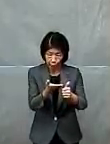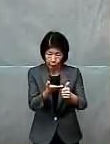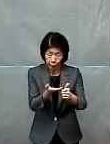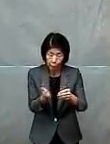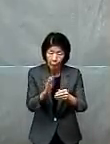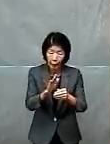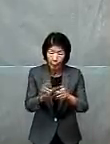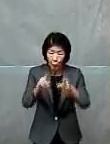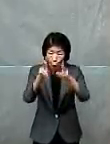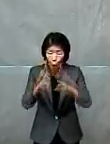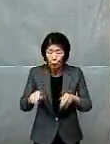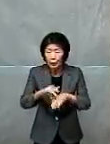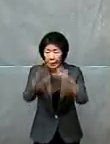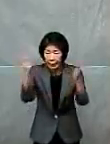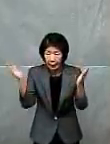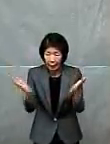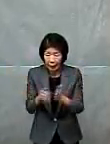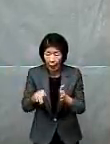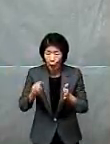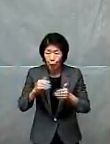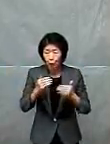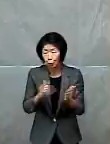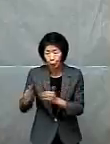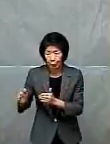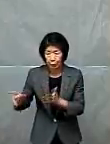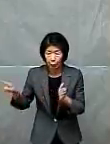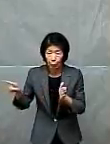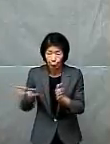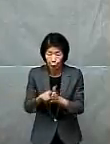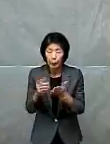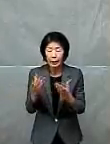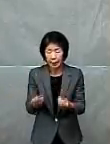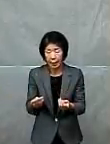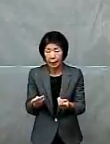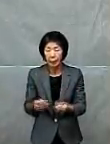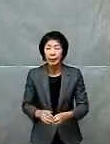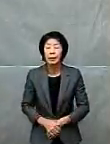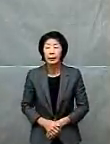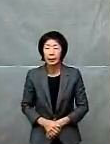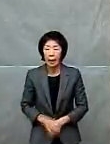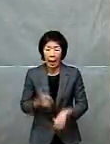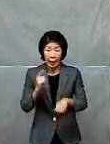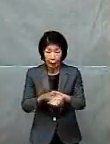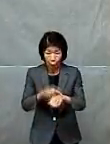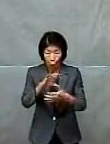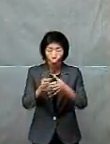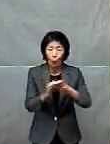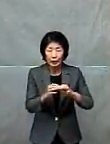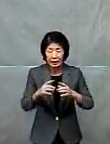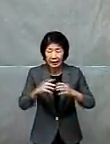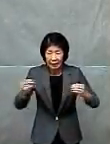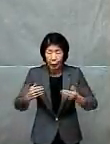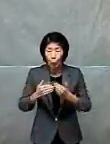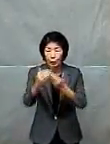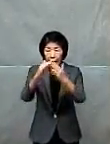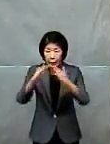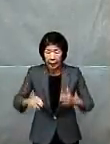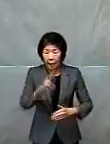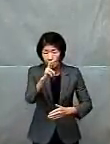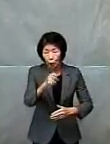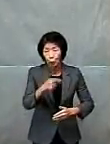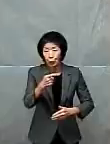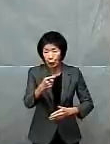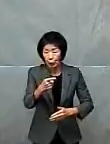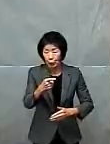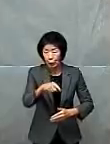め東北全体で準備を進めてきたわけでございます。技能五輪全国大会は21日